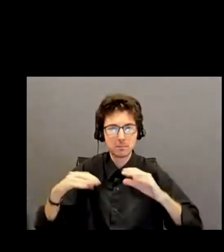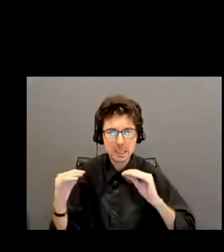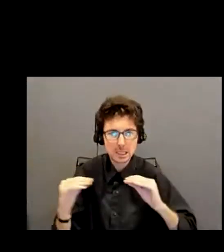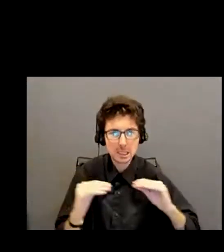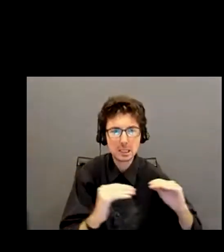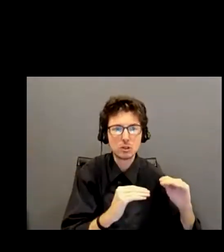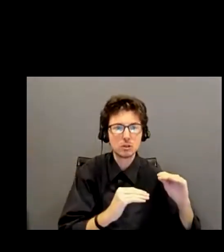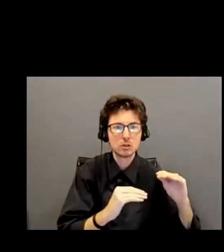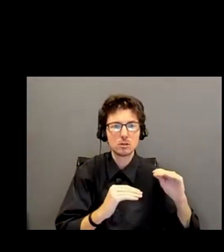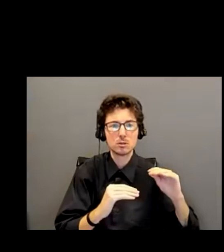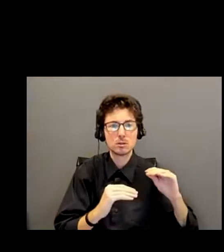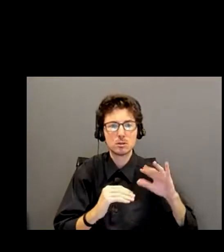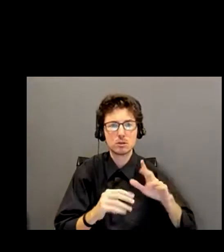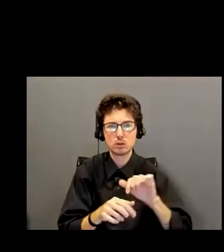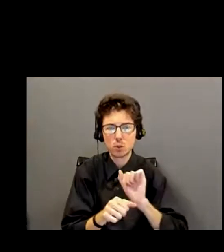ويتعلمون في الجامعة.